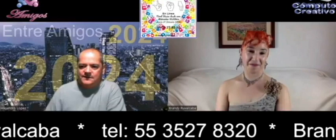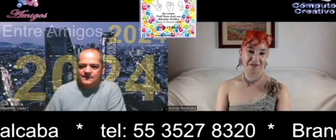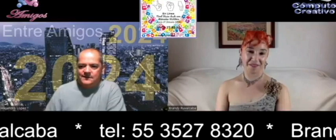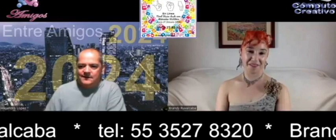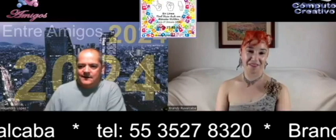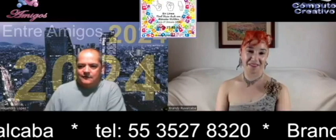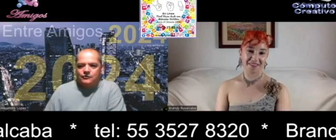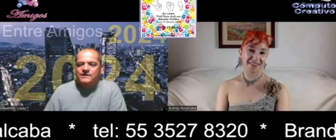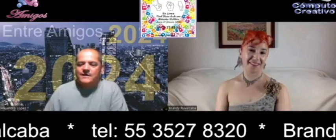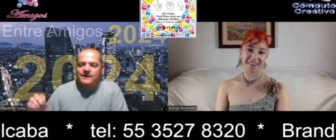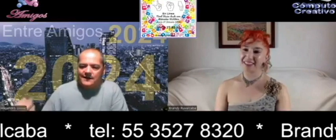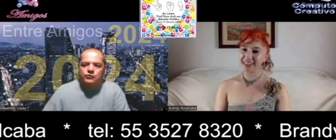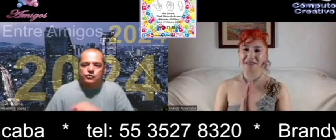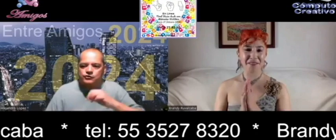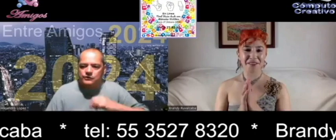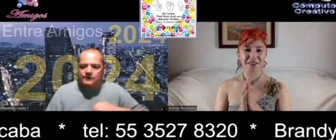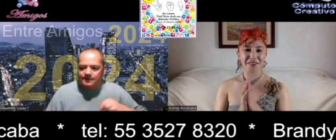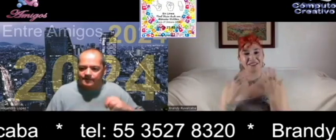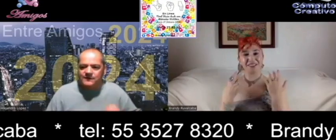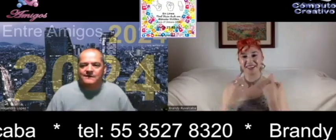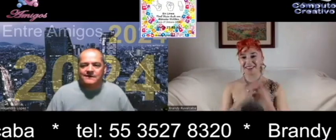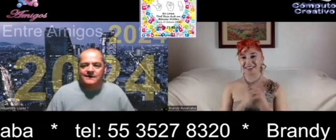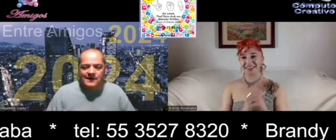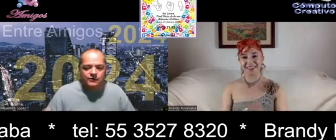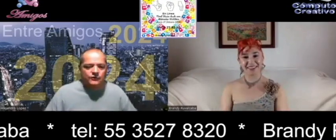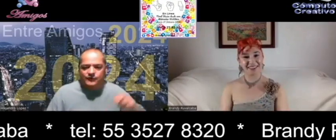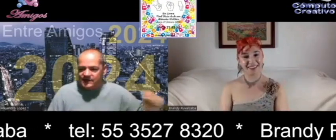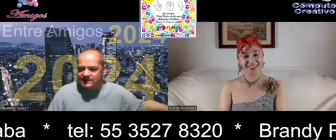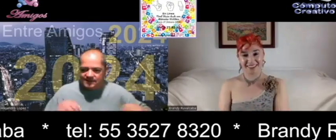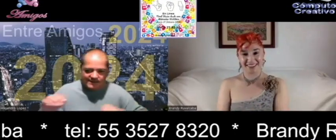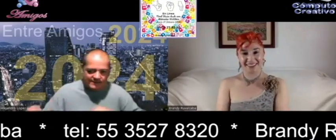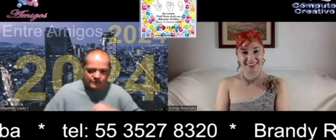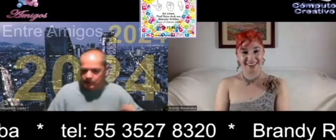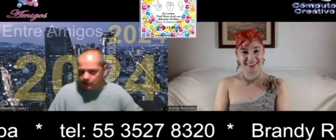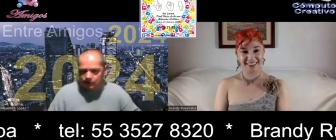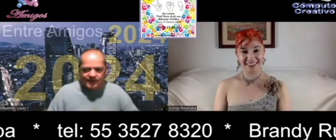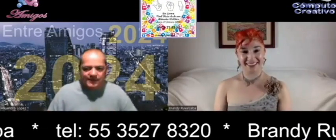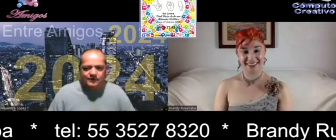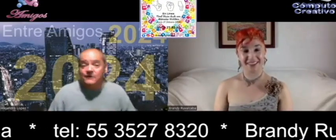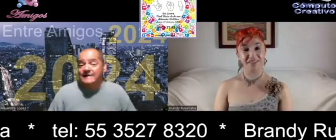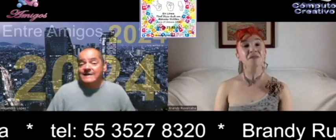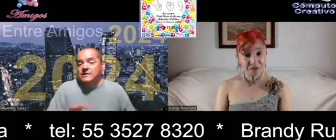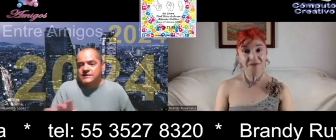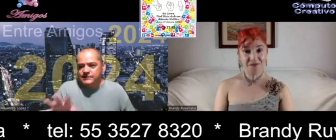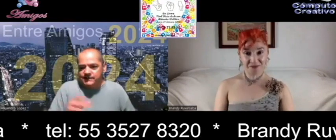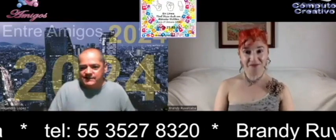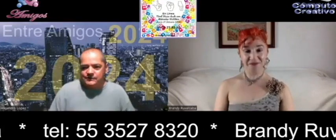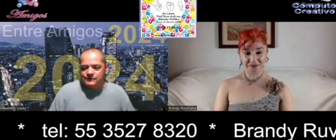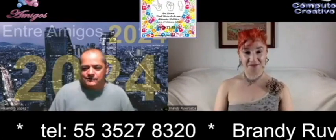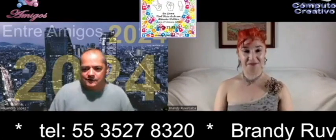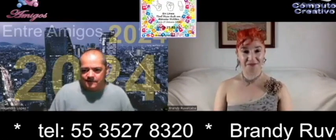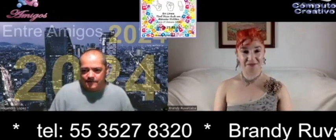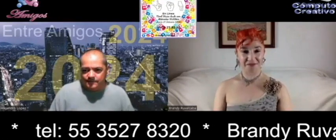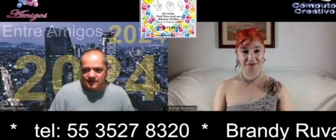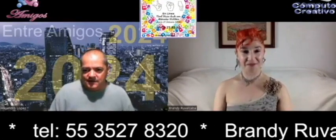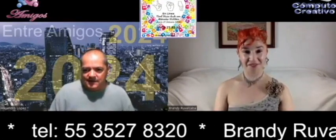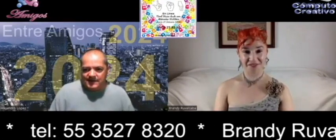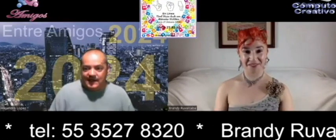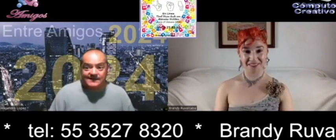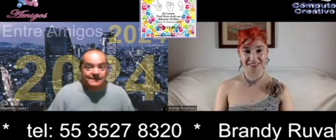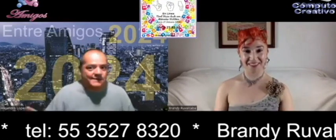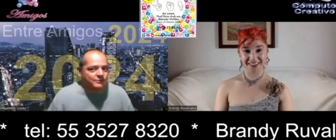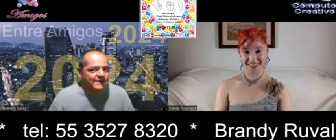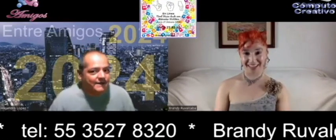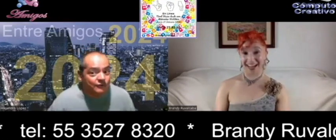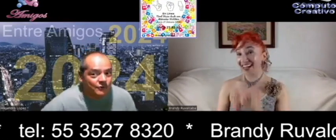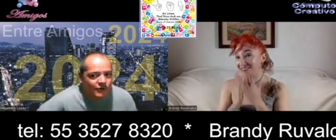obras. Entonces te da Qué datos, hermoso, qué hermoso. datos, fechas, esto, el otro y aquello, y hasta chismecillos, ¿no? De que,